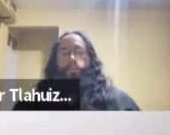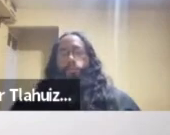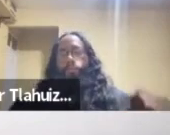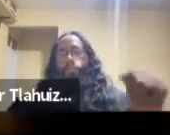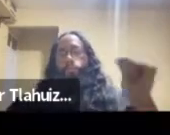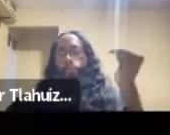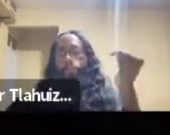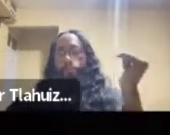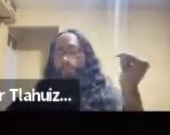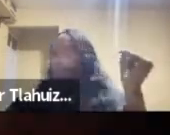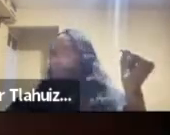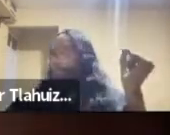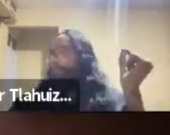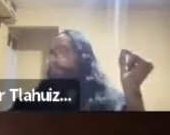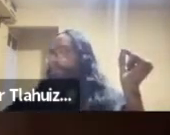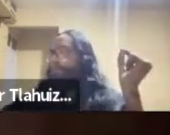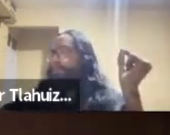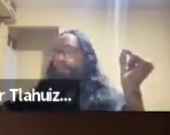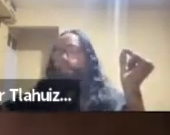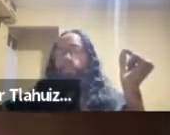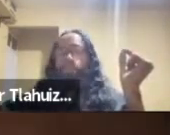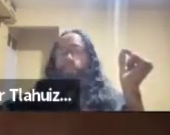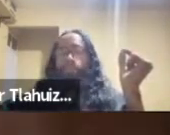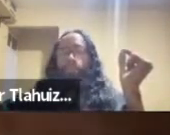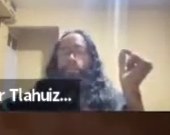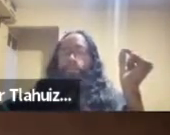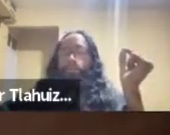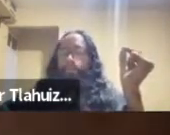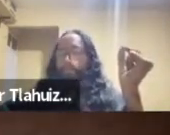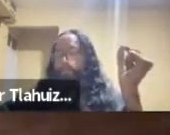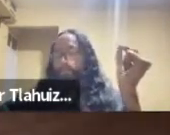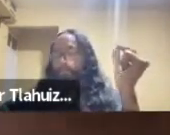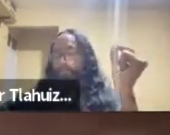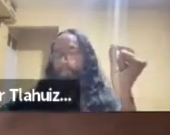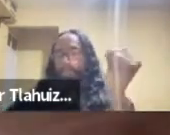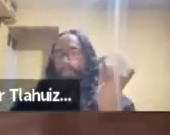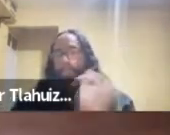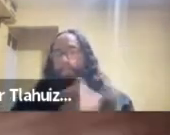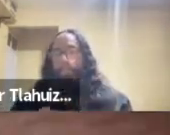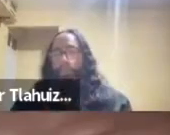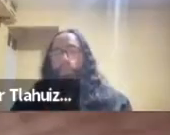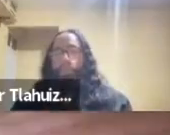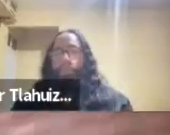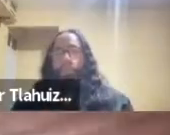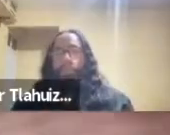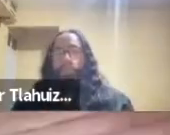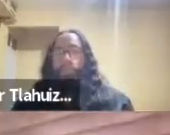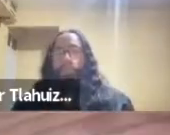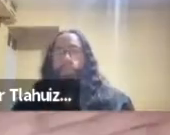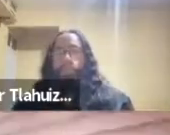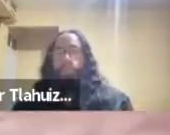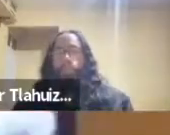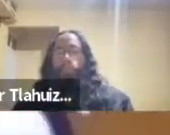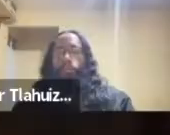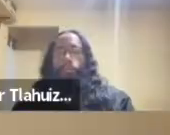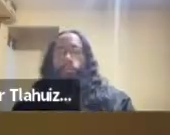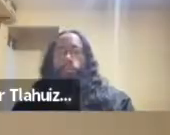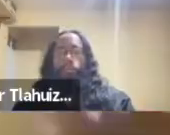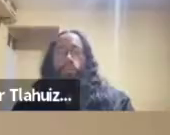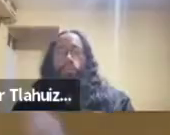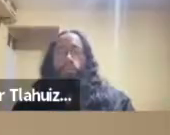Creo que hoy día en Chile la mayor parte de nuestra población no tiene claro hacia dónde quiere